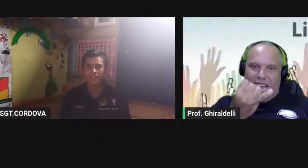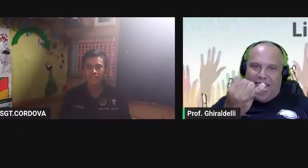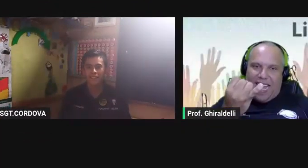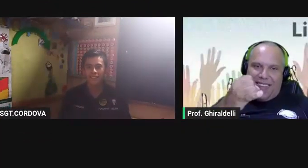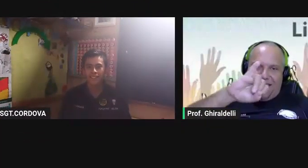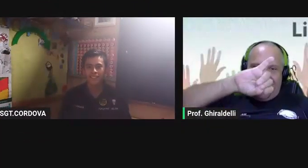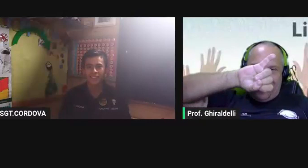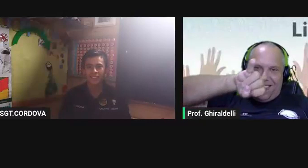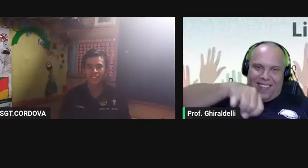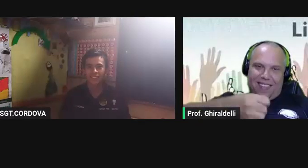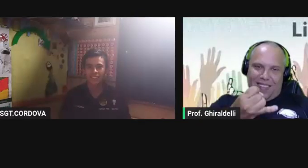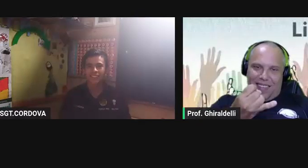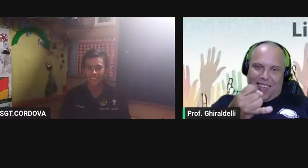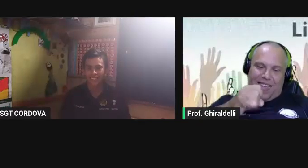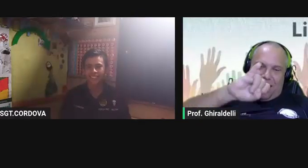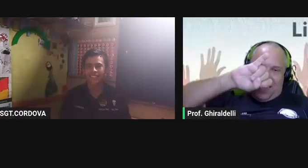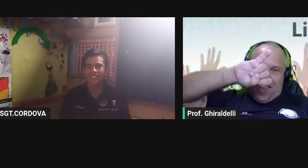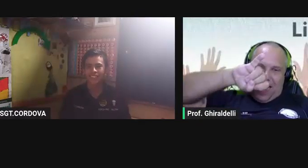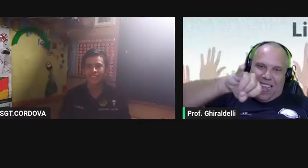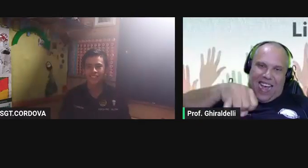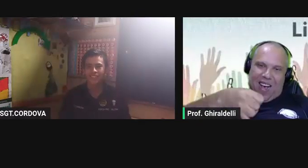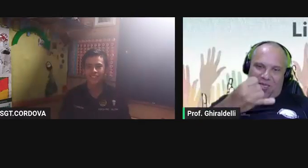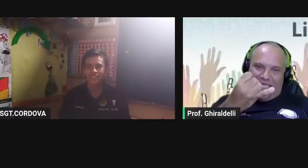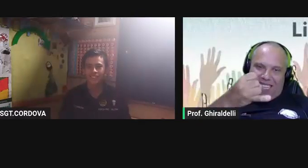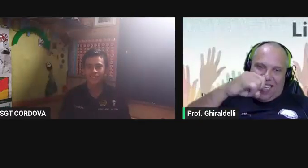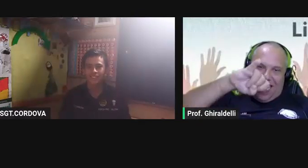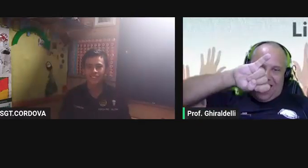Jarra. É Já. a alça da jarra.